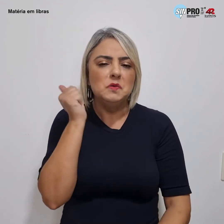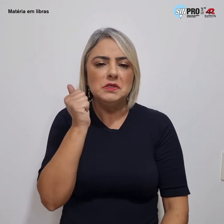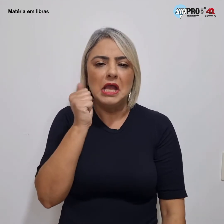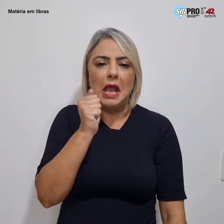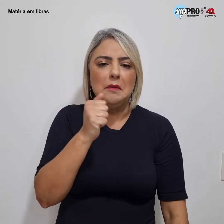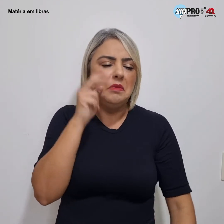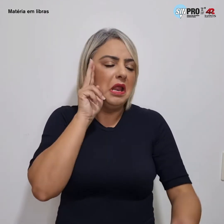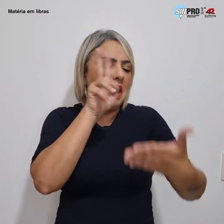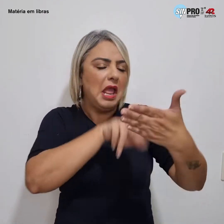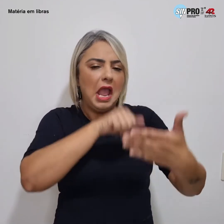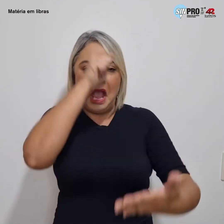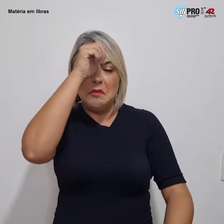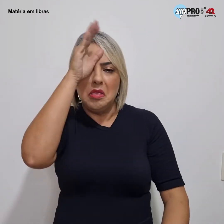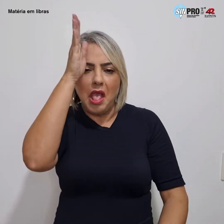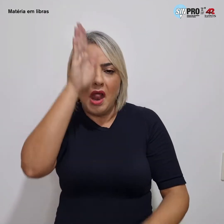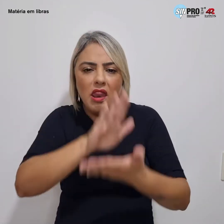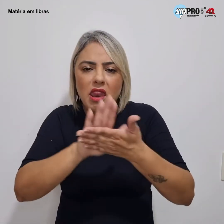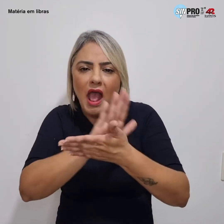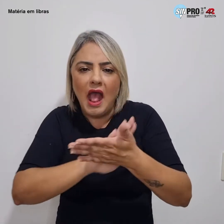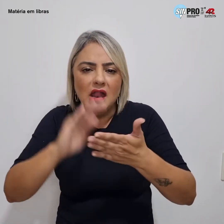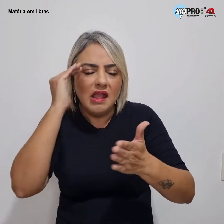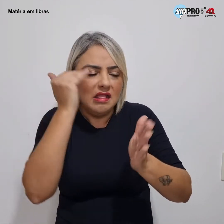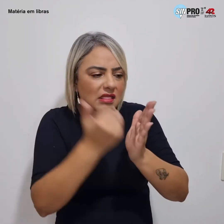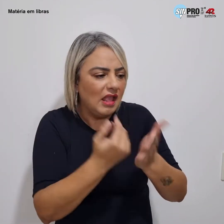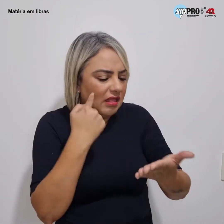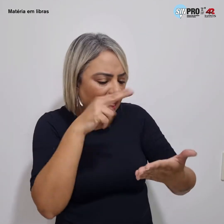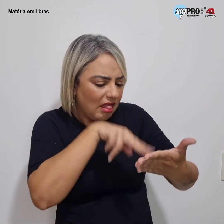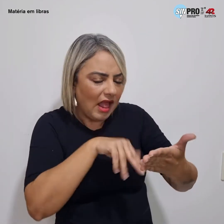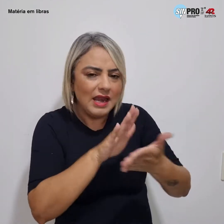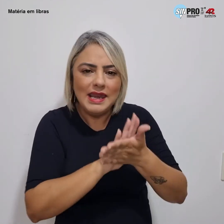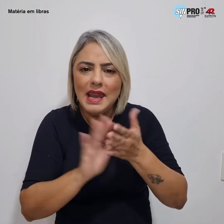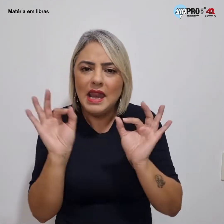analfabetos funcionais, não entendem o que leem.